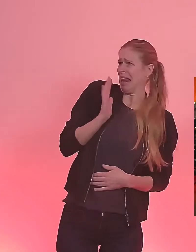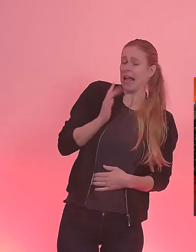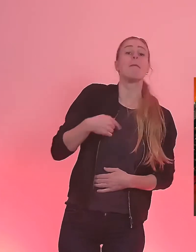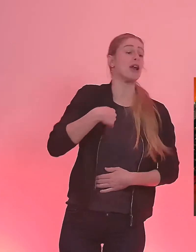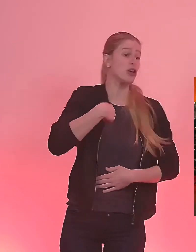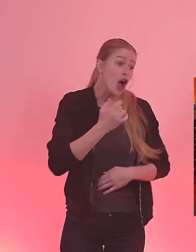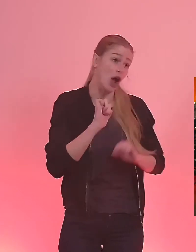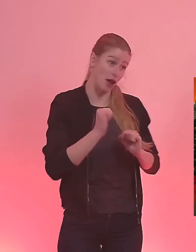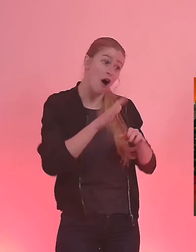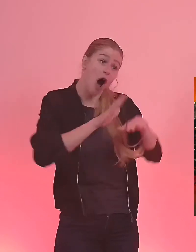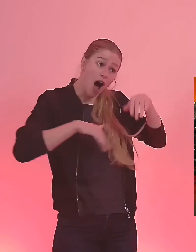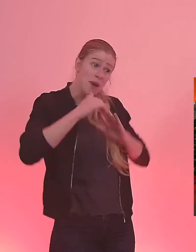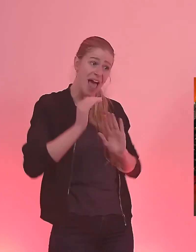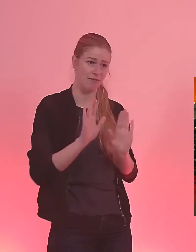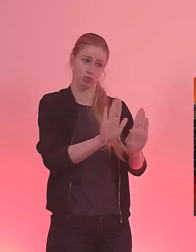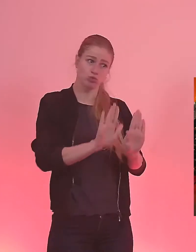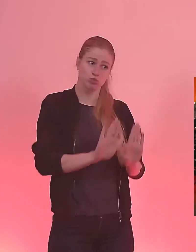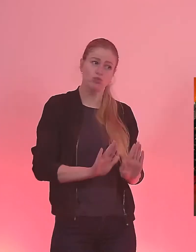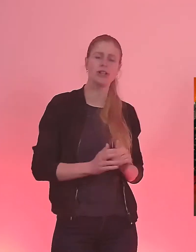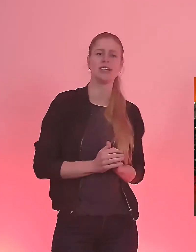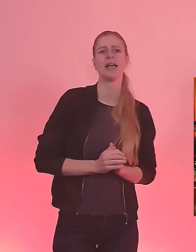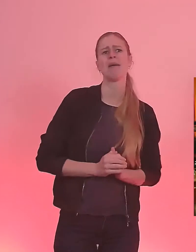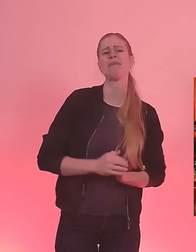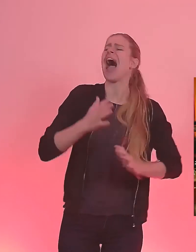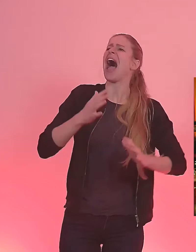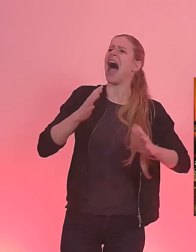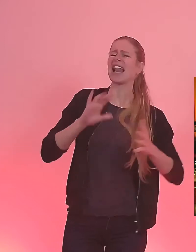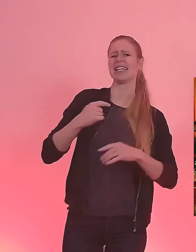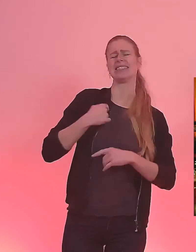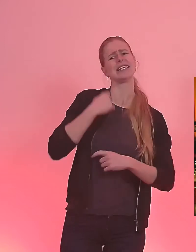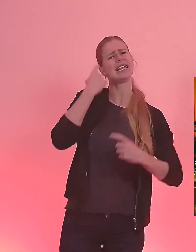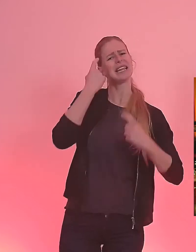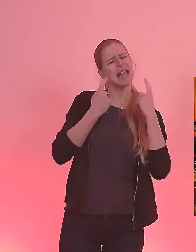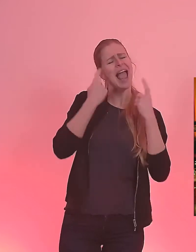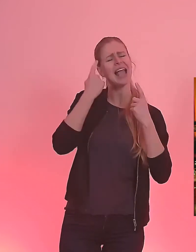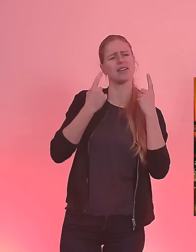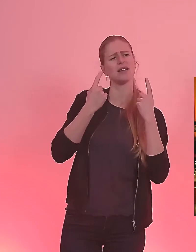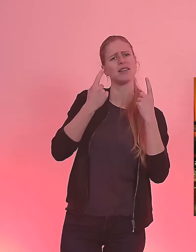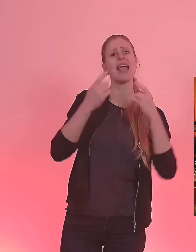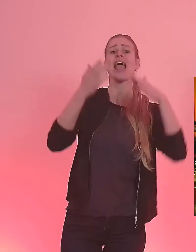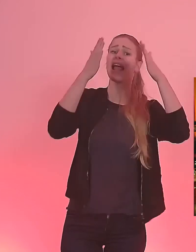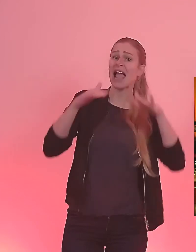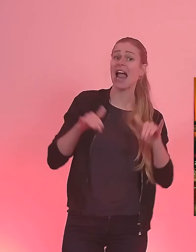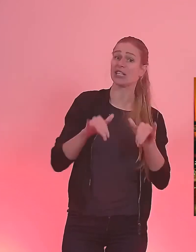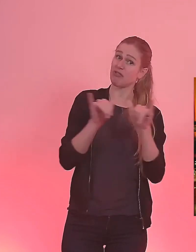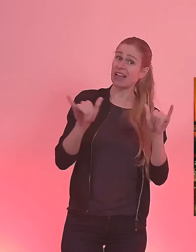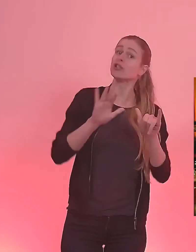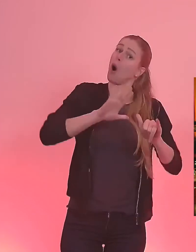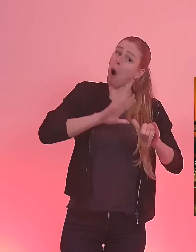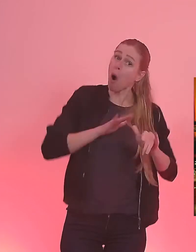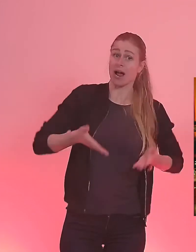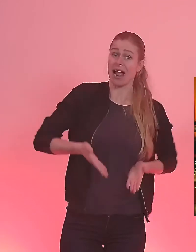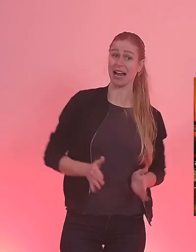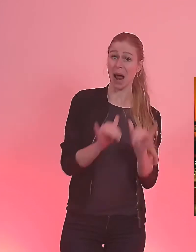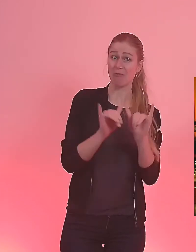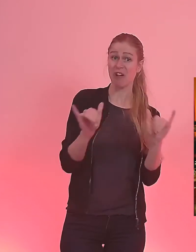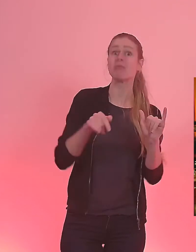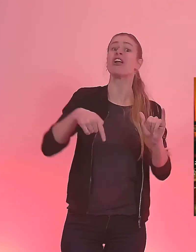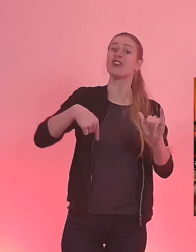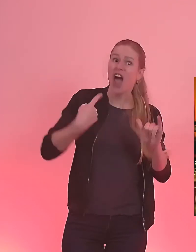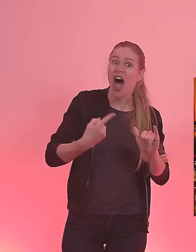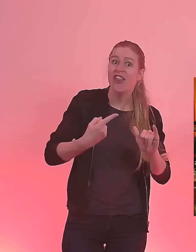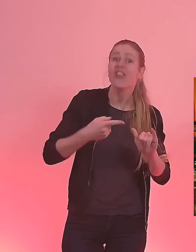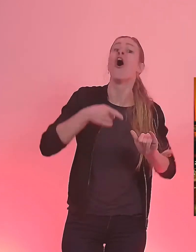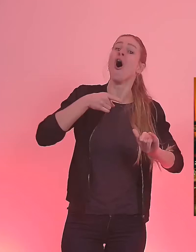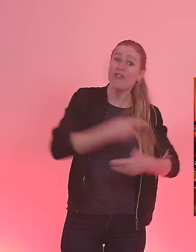af. Maar eigenlijk hè, zit ik te denken dat kerstfeest eigenlijk ook een kraamfeest is. Alleen dan voor baby Jezus.